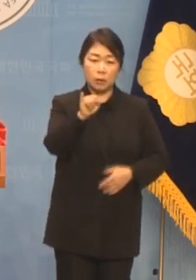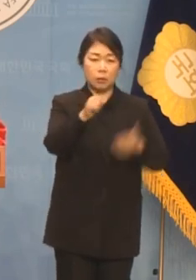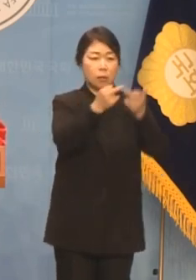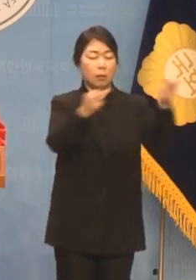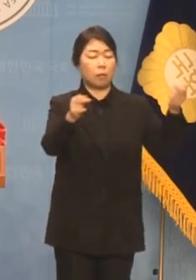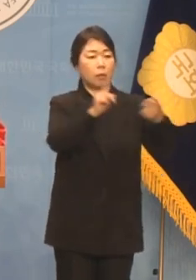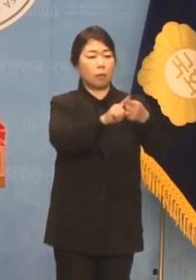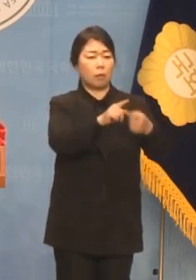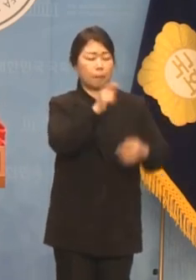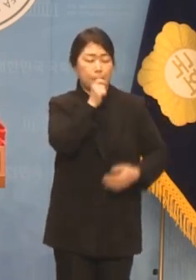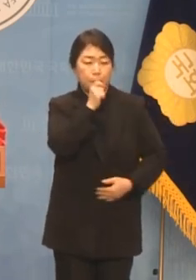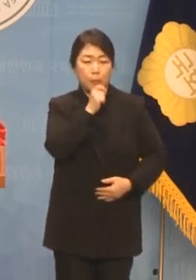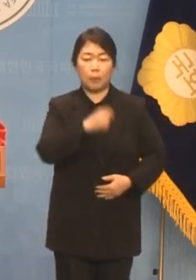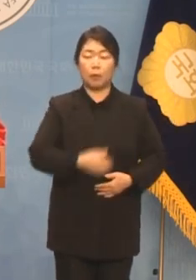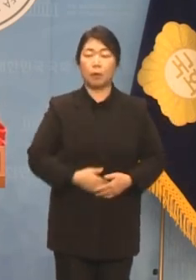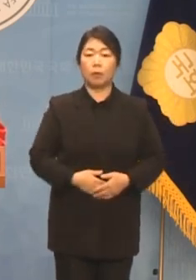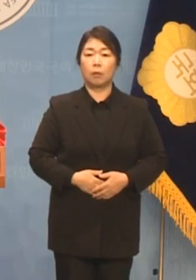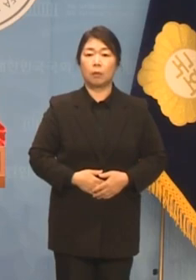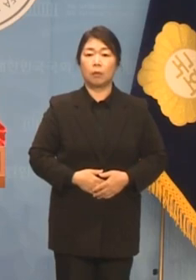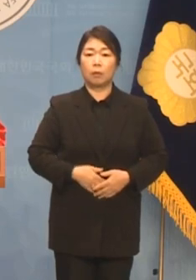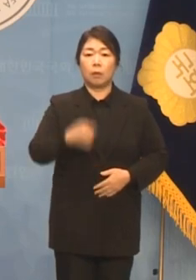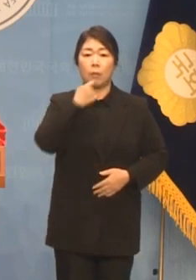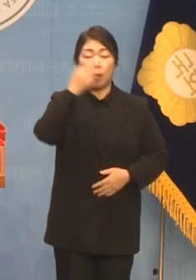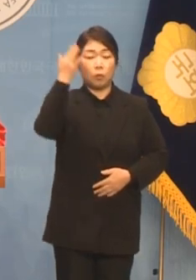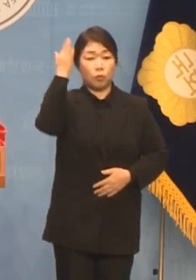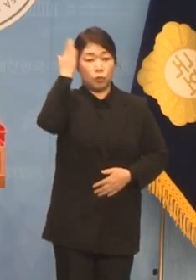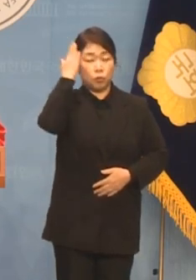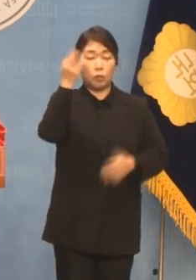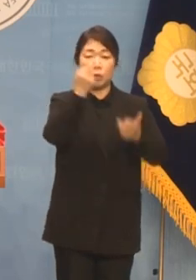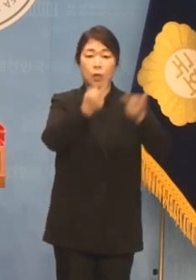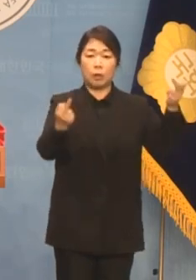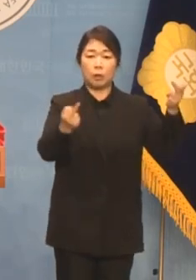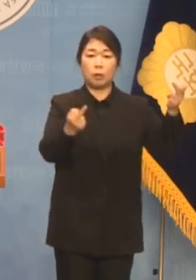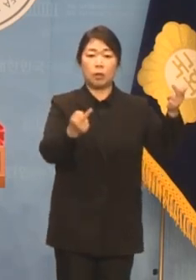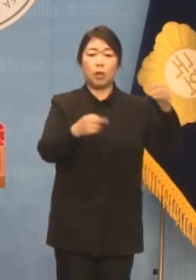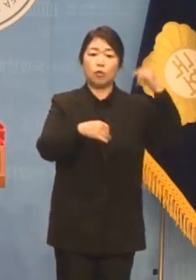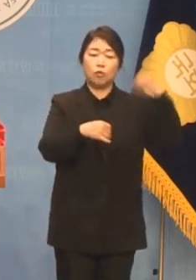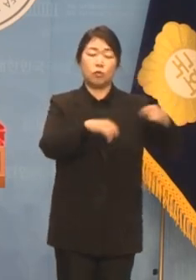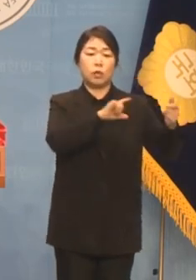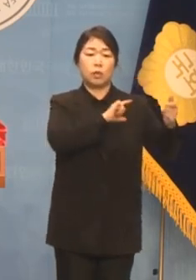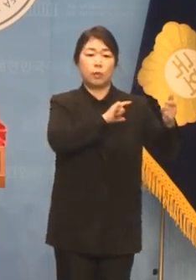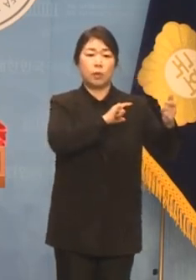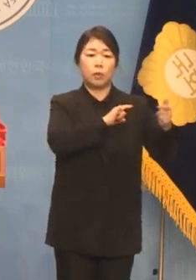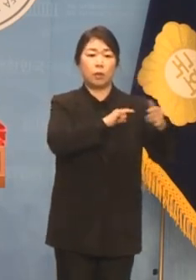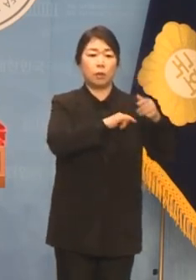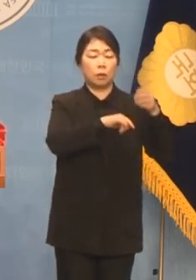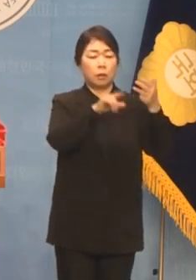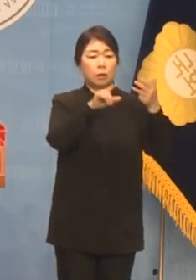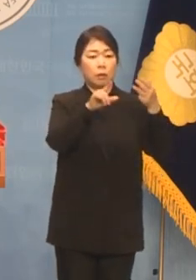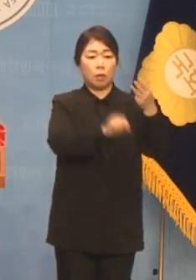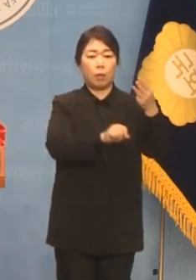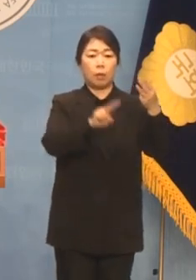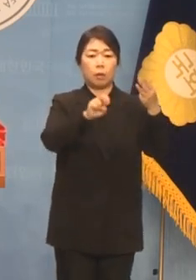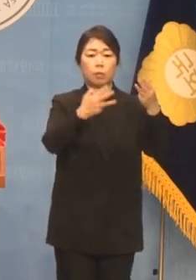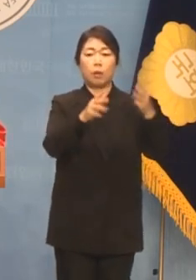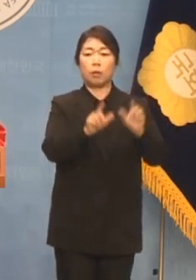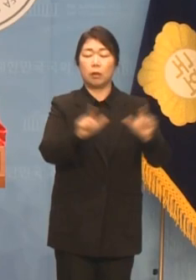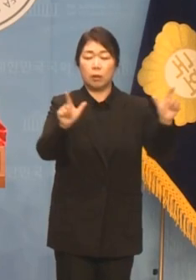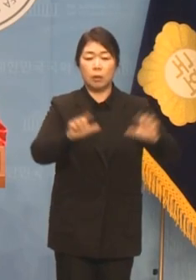침묵 백두산의 중국명 창 바위산이 28일 유네스코 세계 지질 공원으로